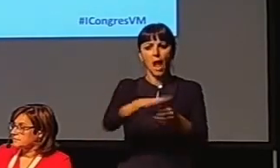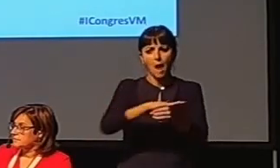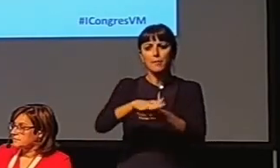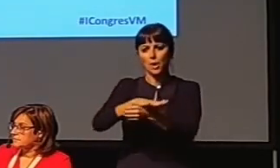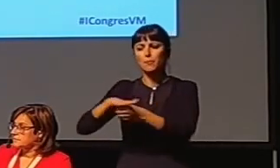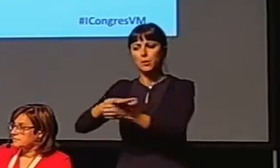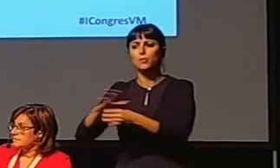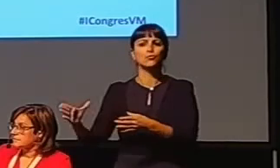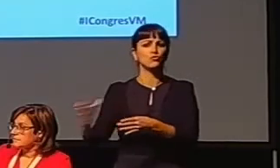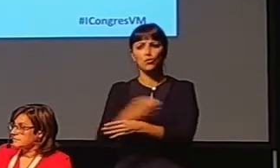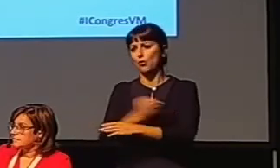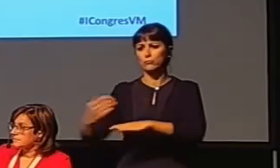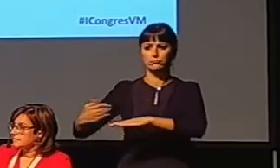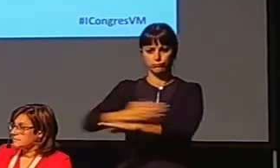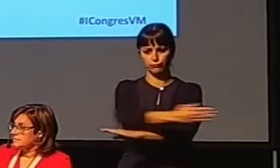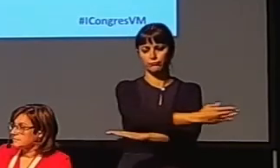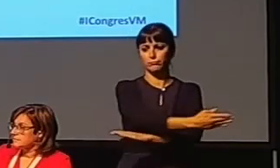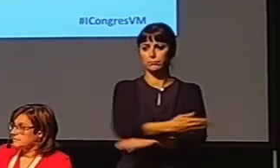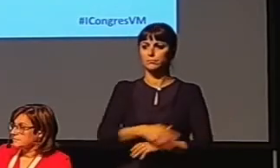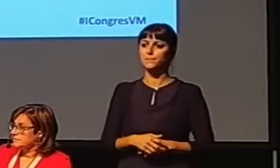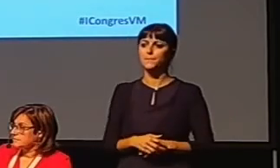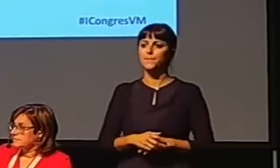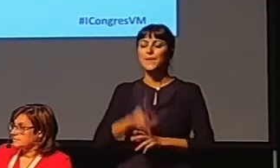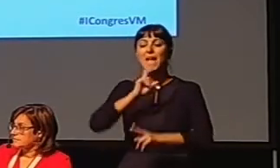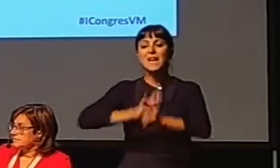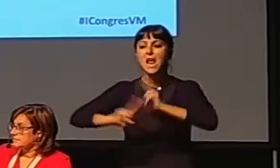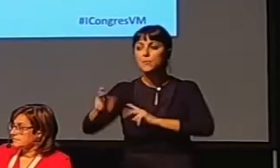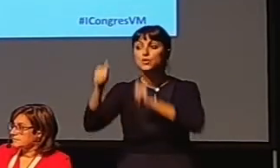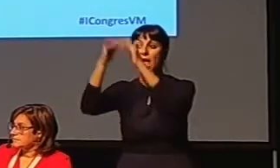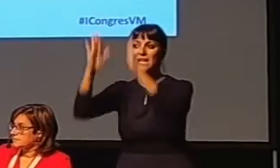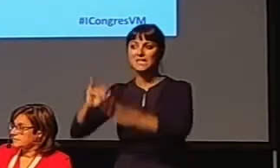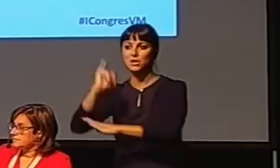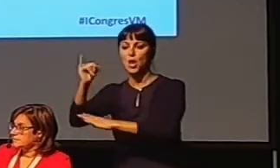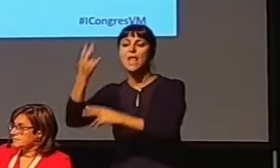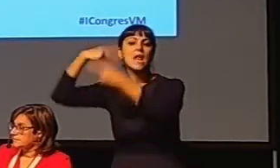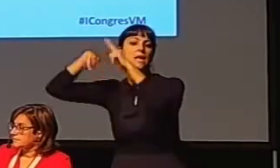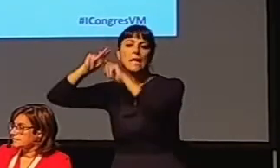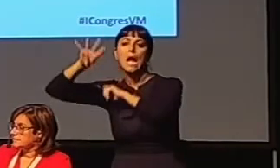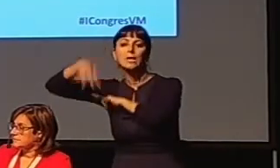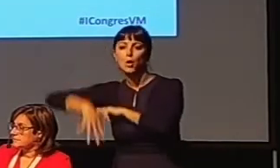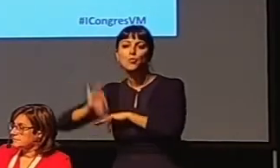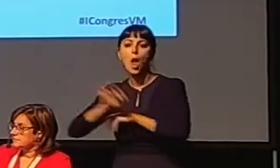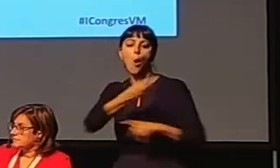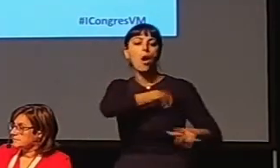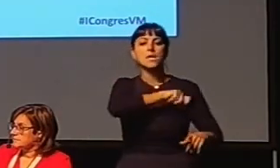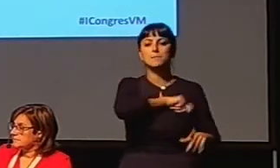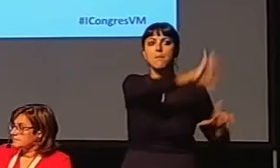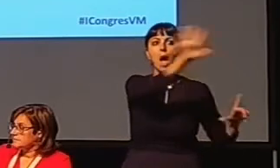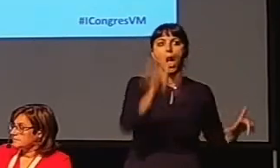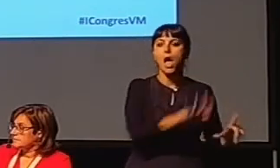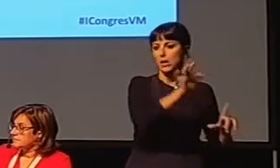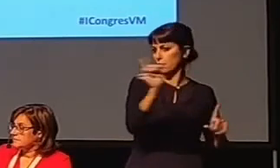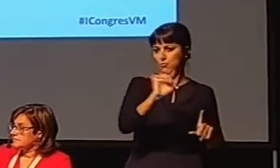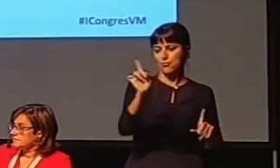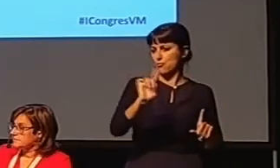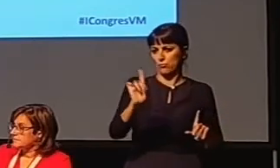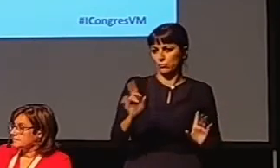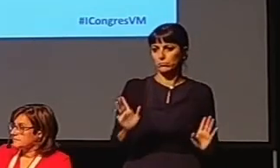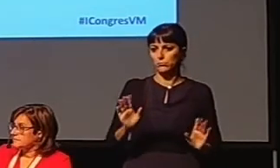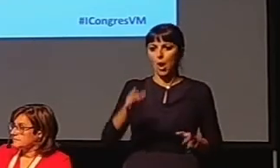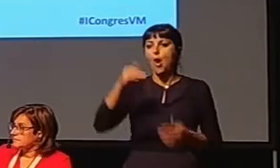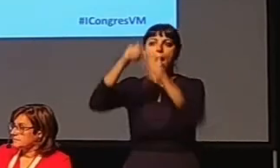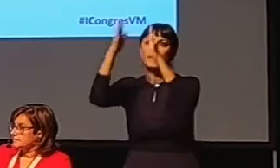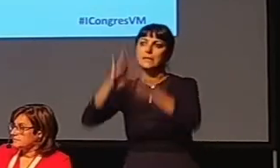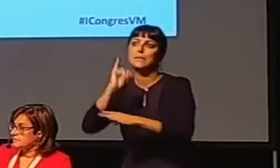I la resposta institucional, i no parlo de la Generalitat de Catalunya, de l'Estat espanyol, ni de cap administració en